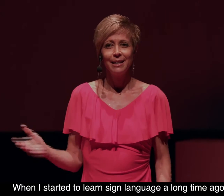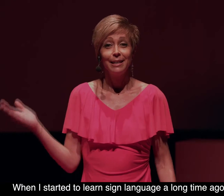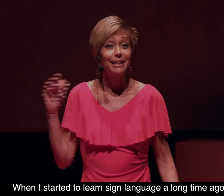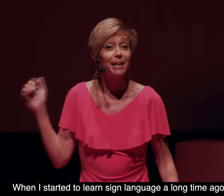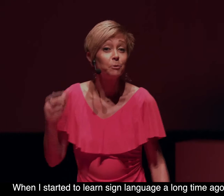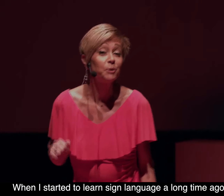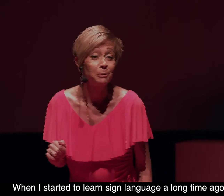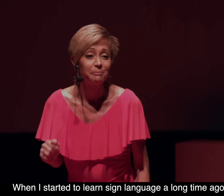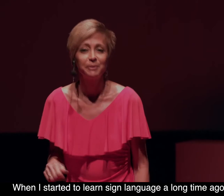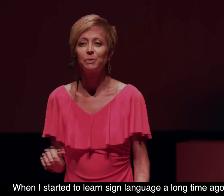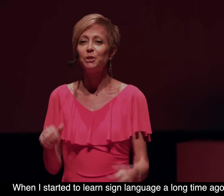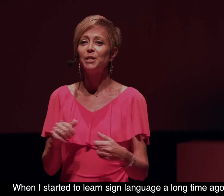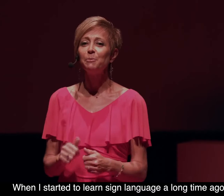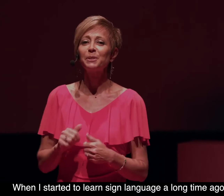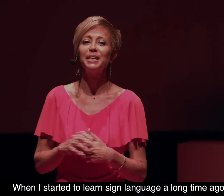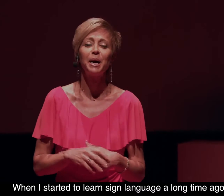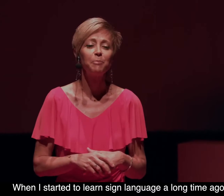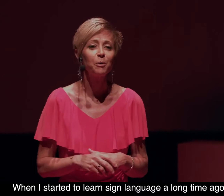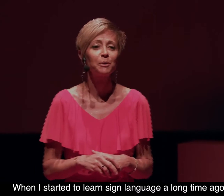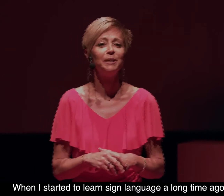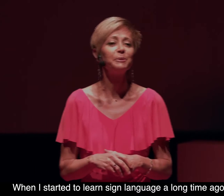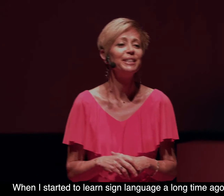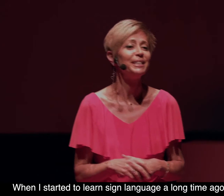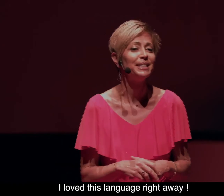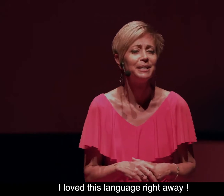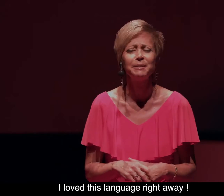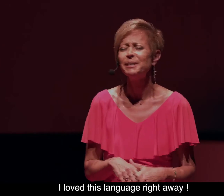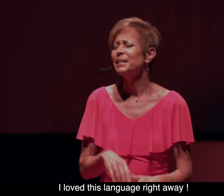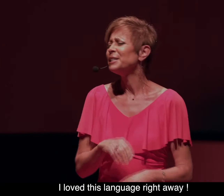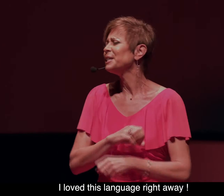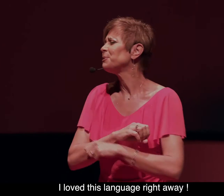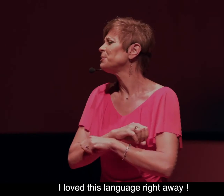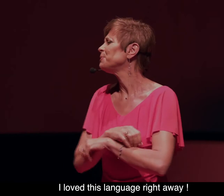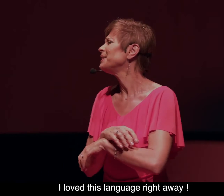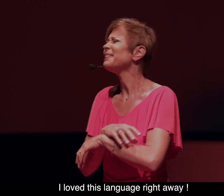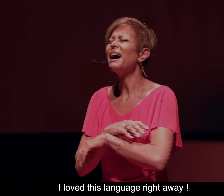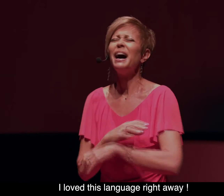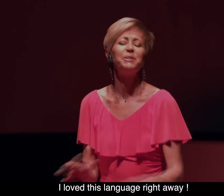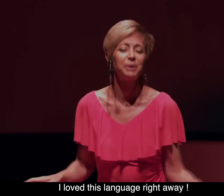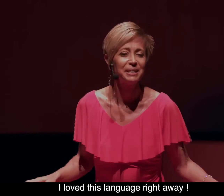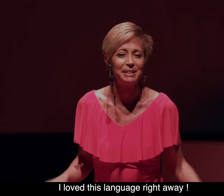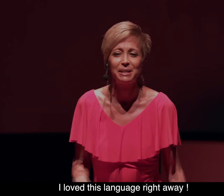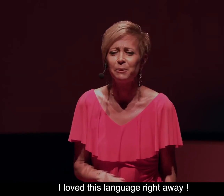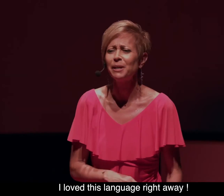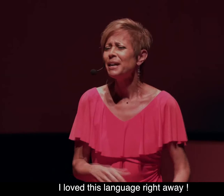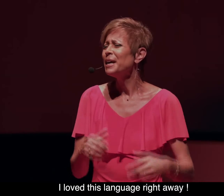Il y a très longtemps, lorsque j'ai commencé à apprendre la langue des signes, j'ai tout de suite adoré cette langue. Et